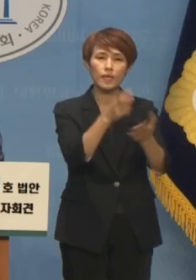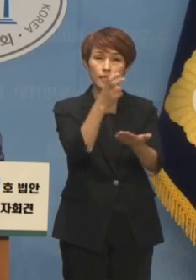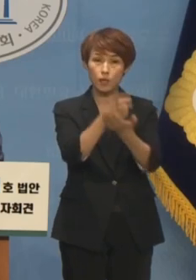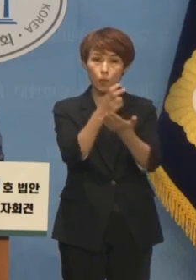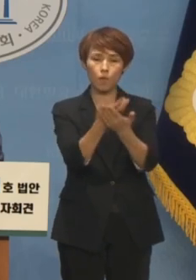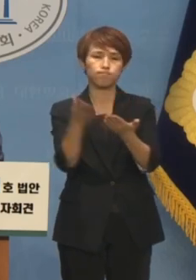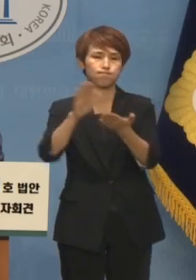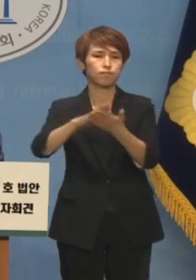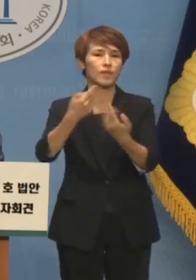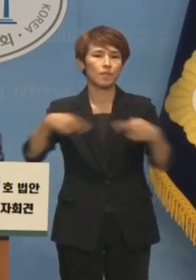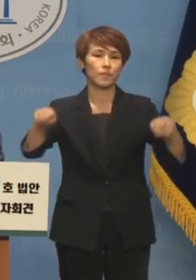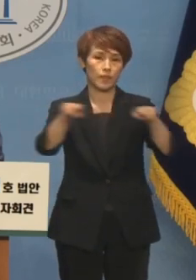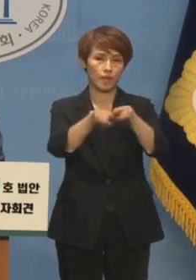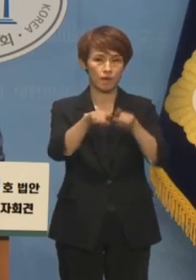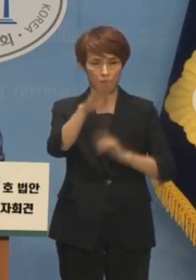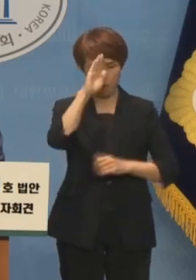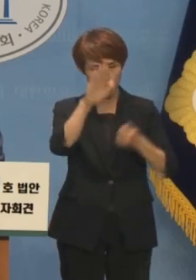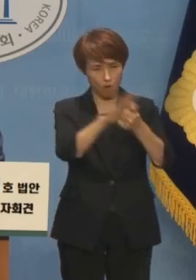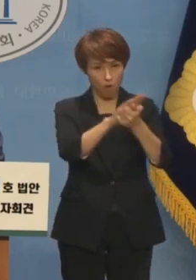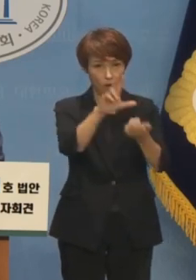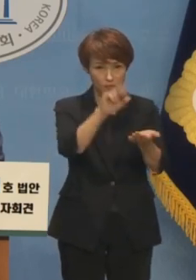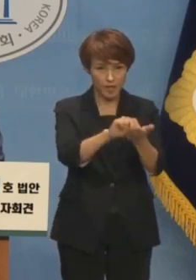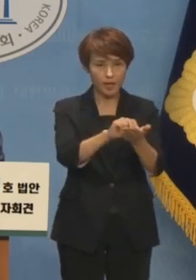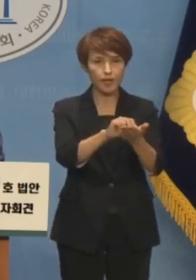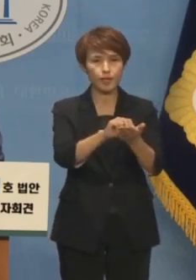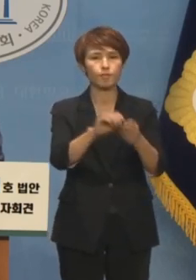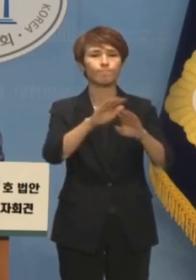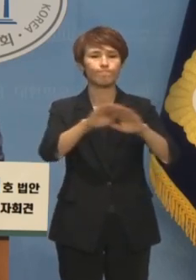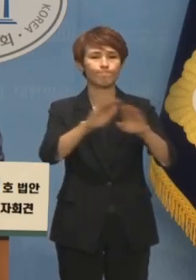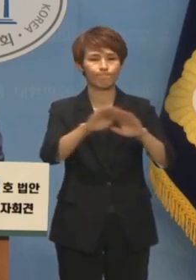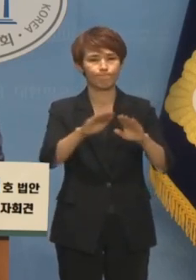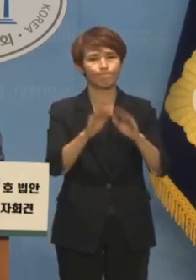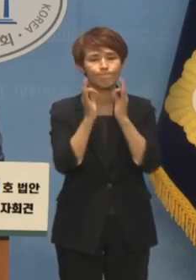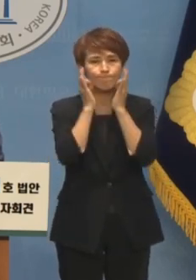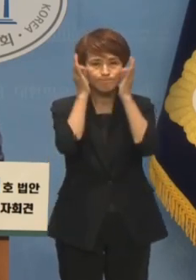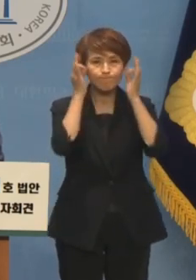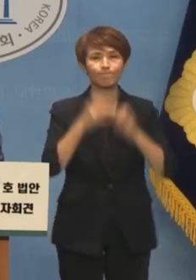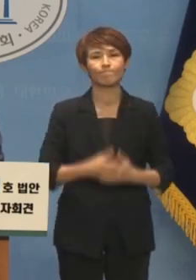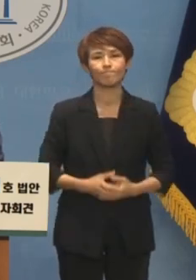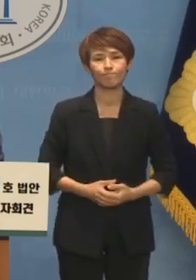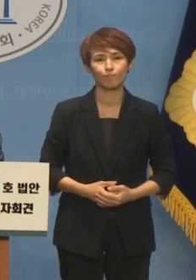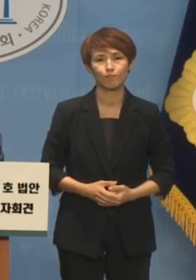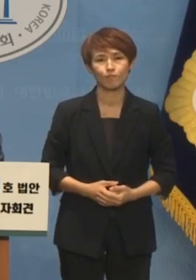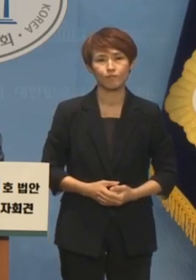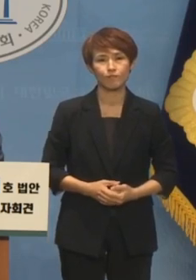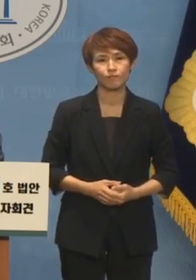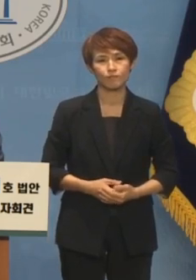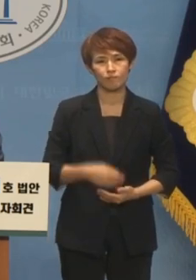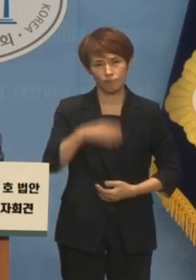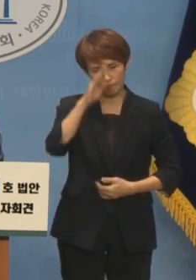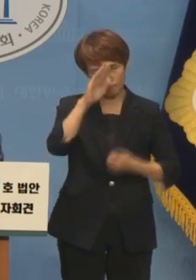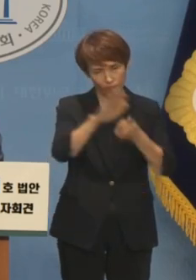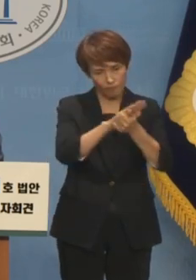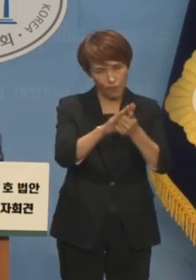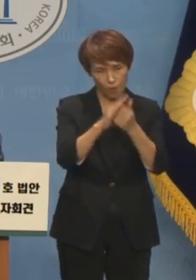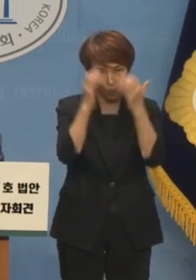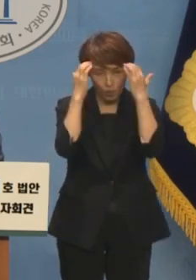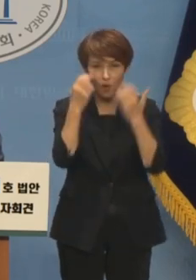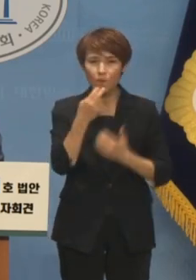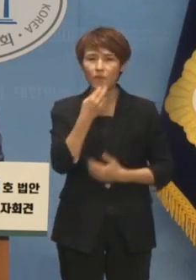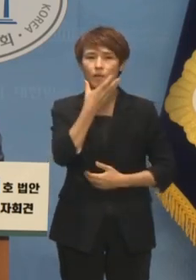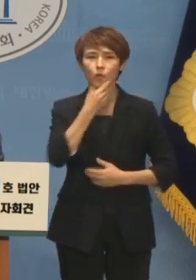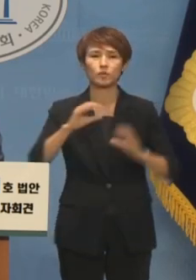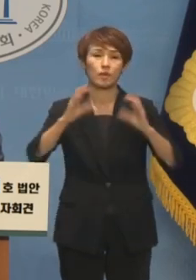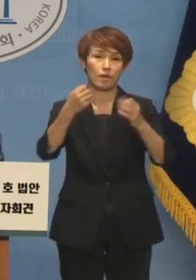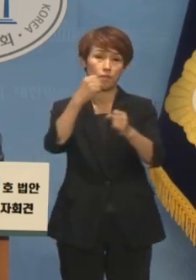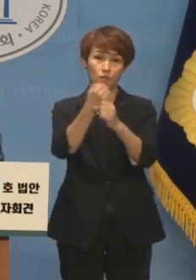함께 추진해서 간병 문제를 종합적으로 해결해 나가겠습니다. 간병 고통 없는 복지 국가로